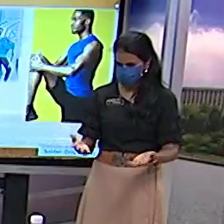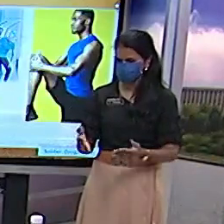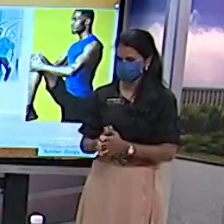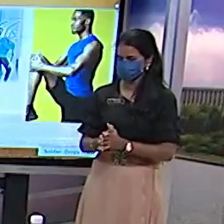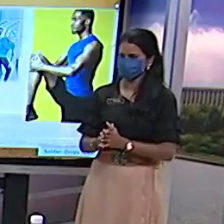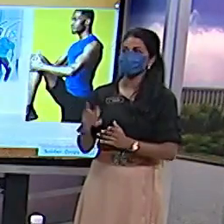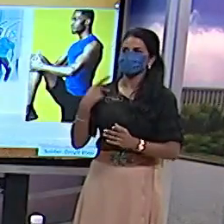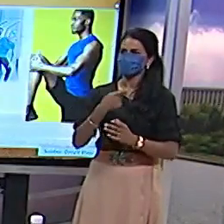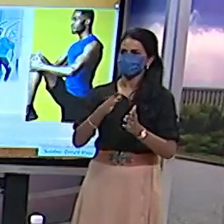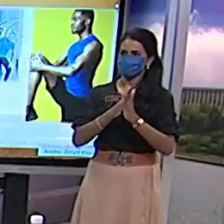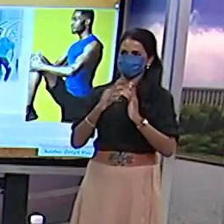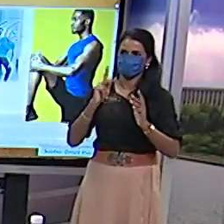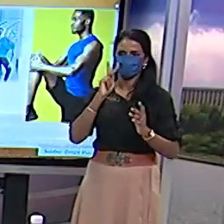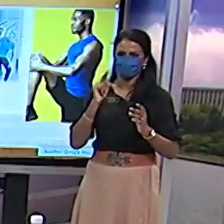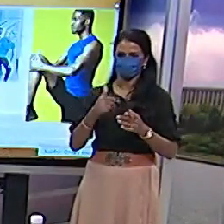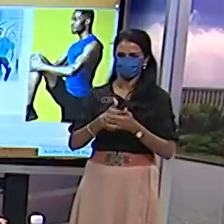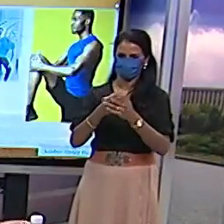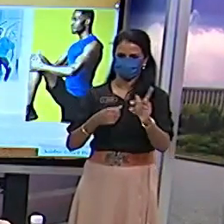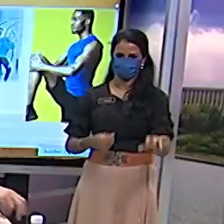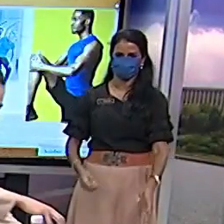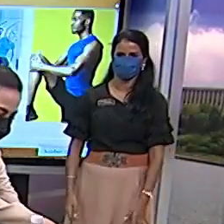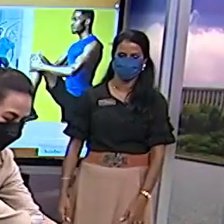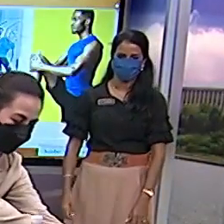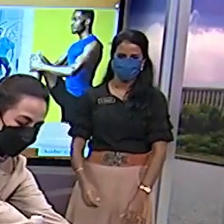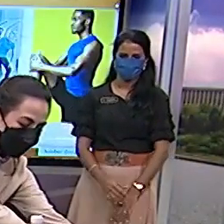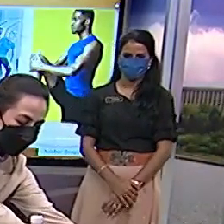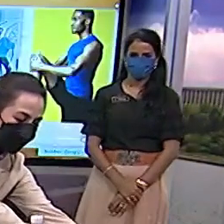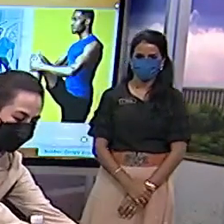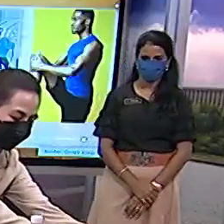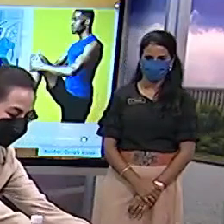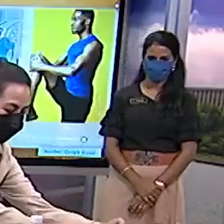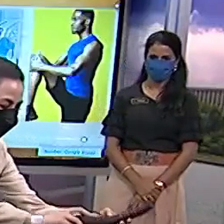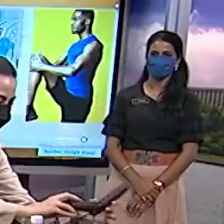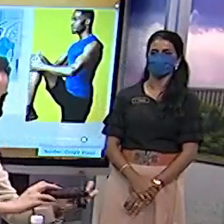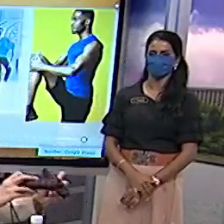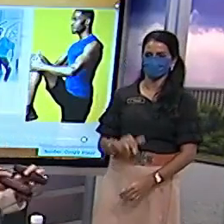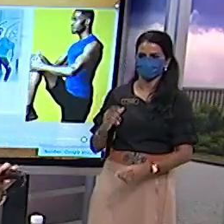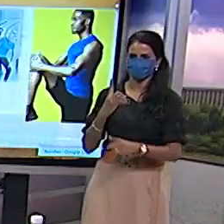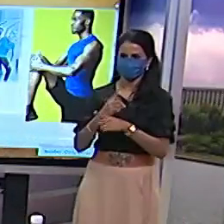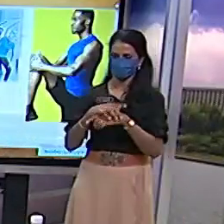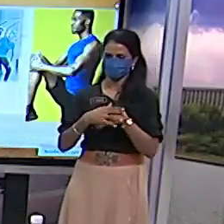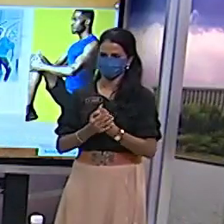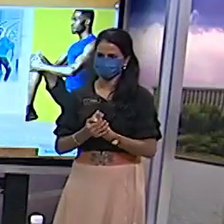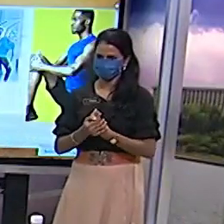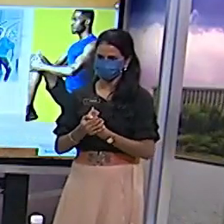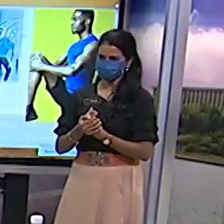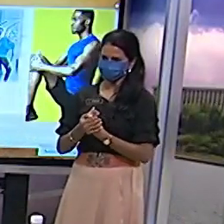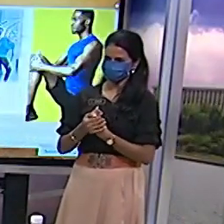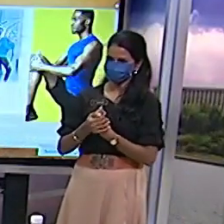sukan, saya boleh tolong apa cikgu nak. Saya lompat-lompat. Ini kan cikgu? Ya, wow, betul. Berat dia. Kenapa berat cikgu?